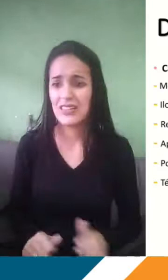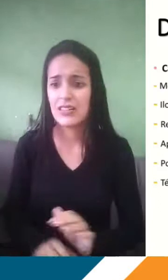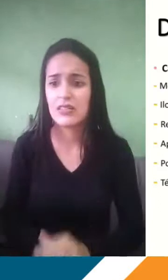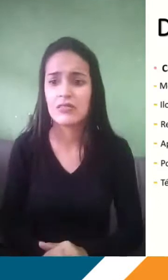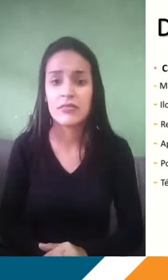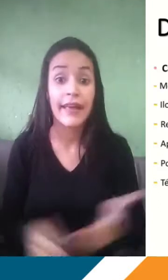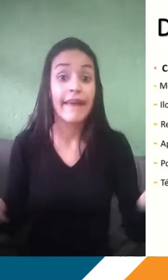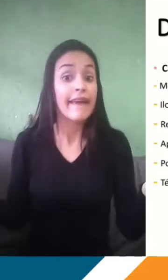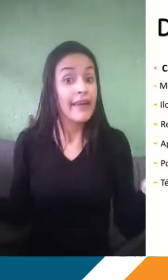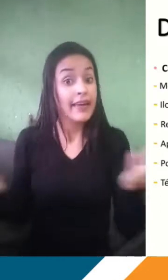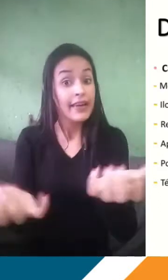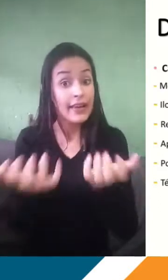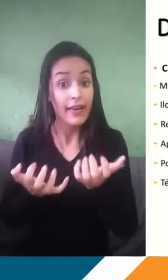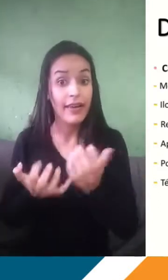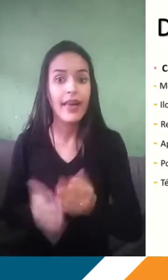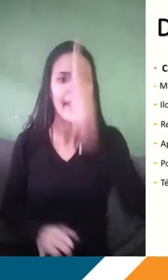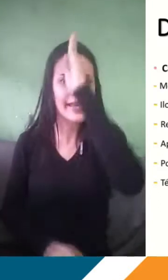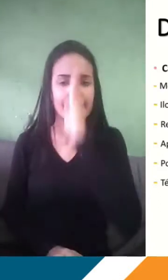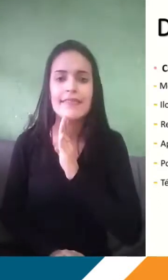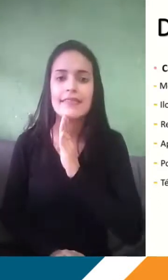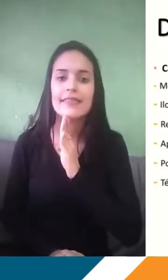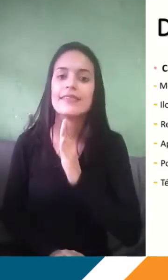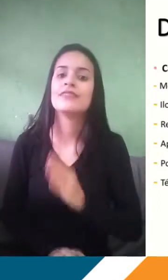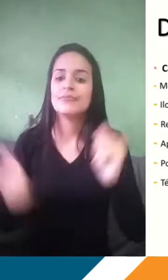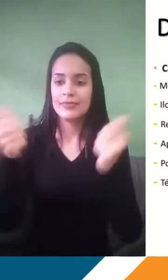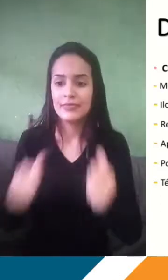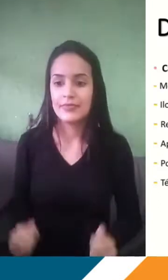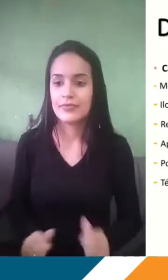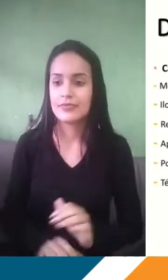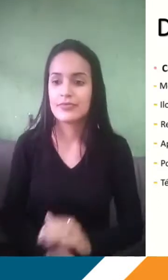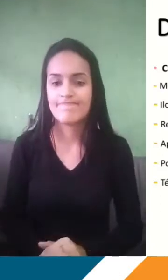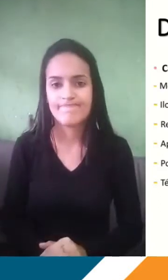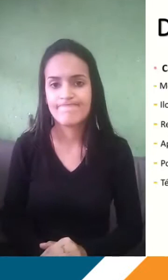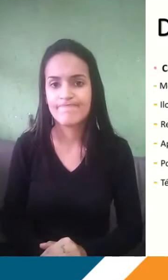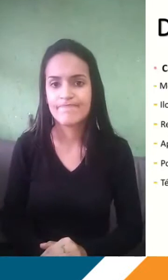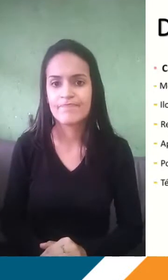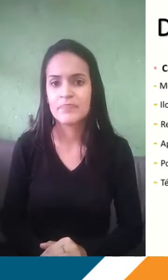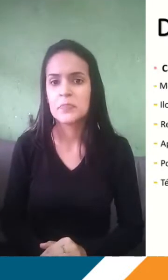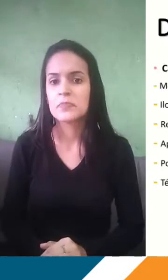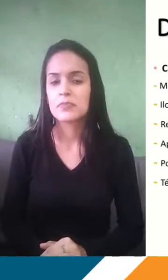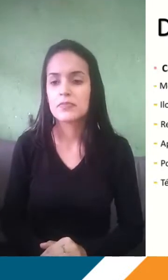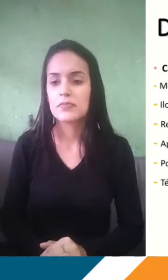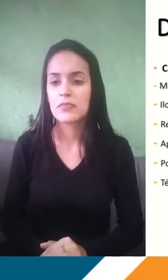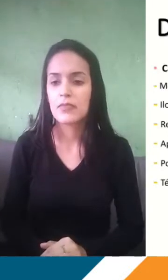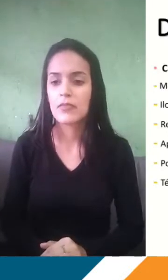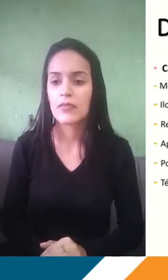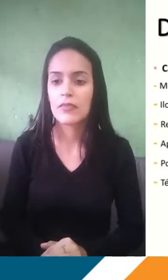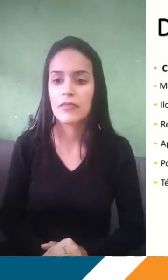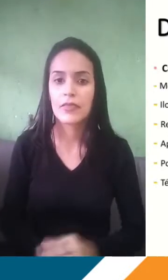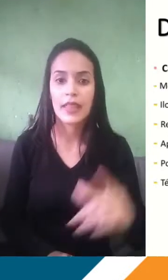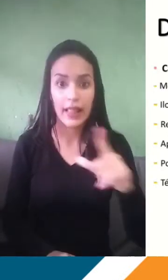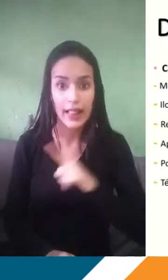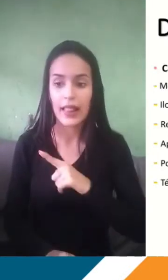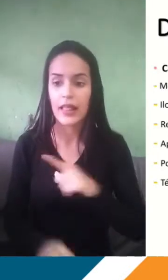da arte, a postura iconoclasta e questionadora e a técnica ready-made, isso